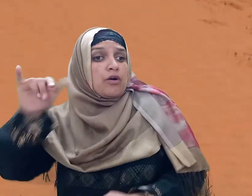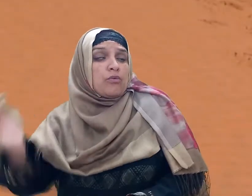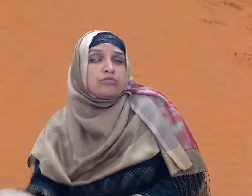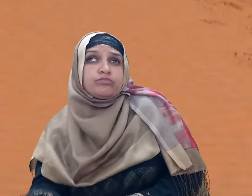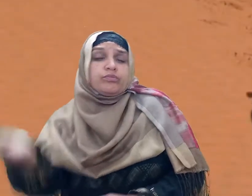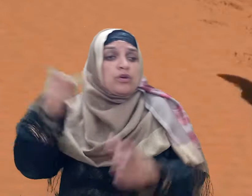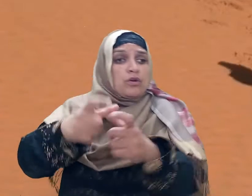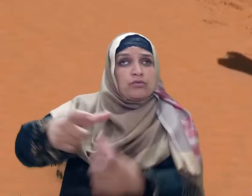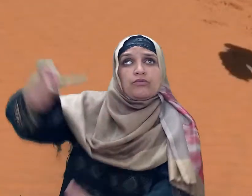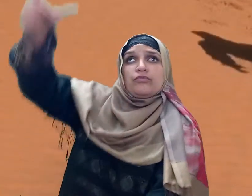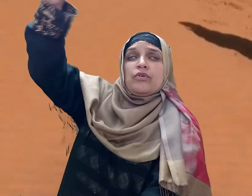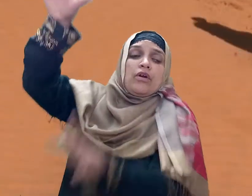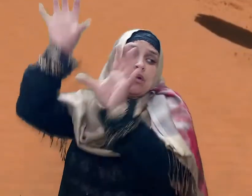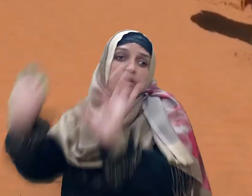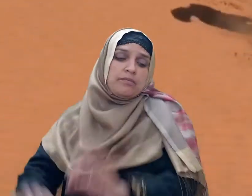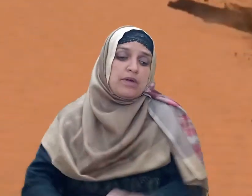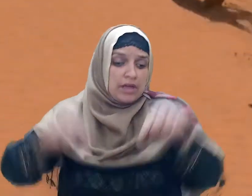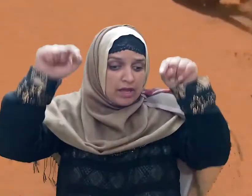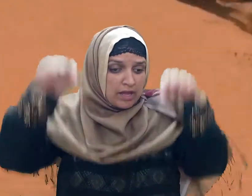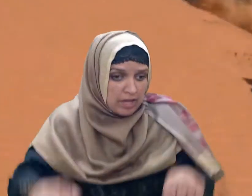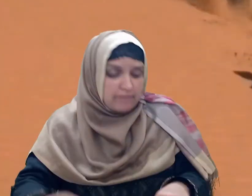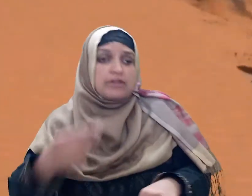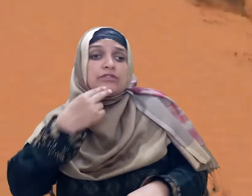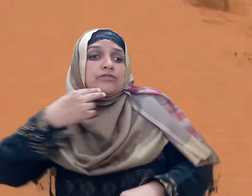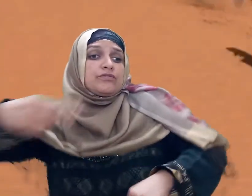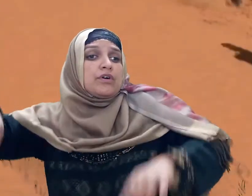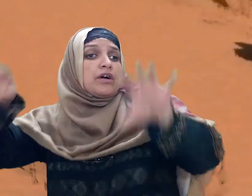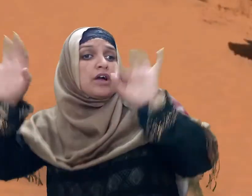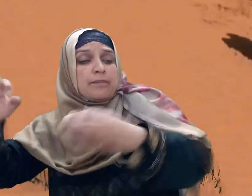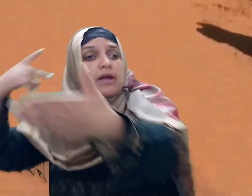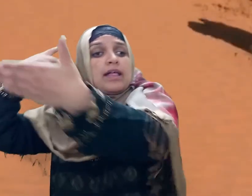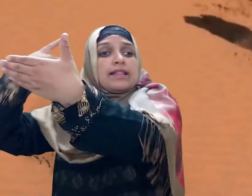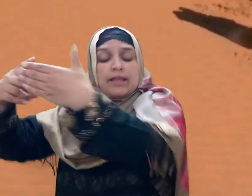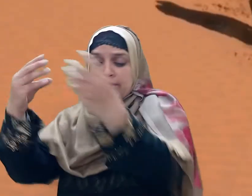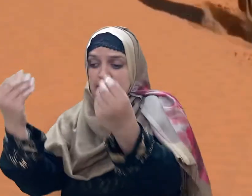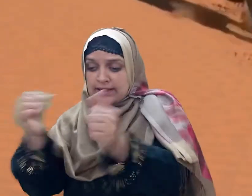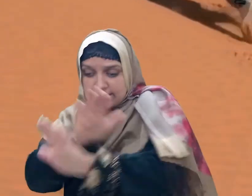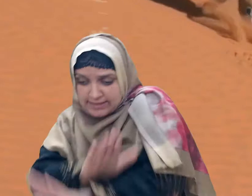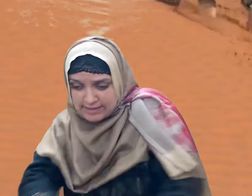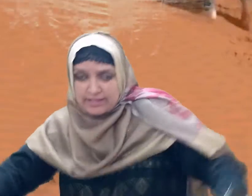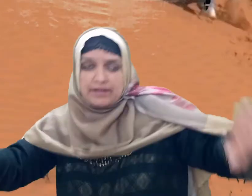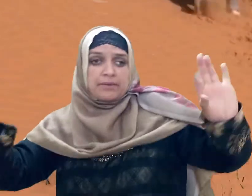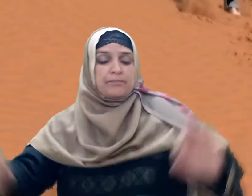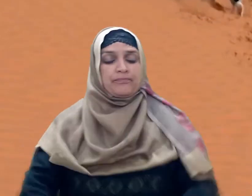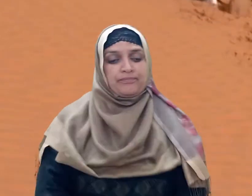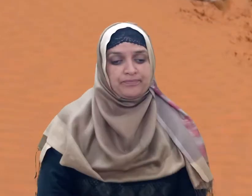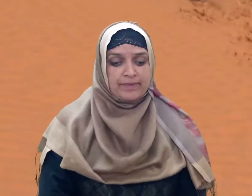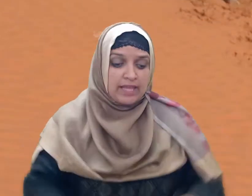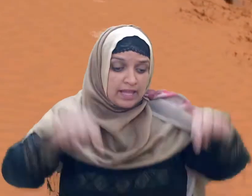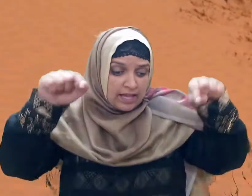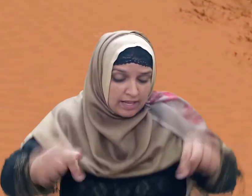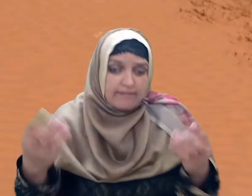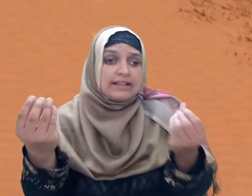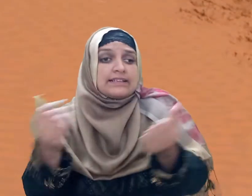دوسرا 9,852 فٹ تک۔ صحارا عربی زبان کے لفظ صحرا کی جمع ہے جس کا مطلب ریگستان کے ہیں، لیکن